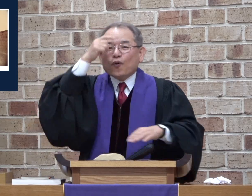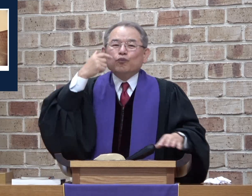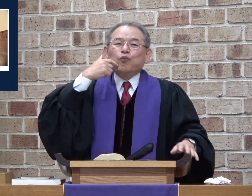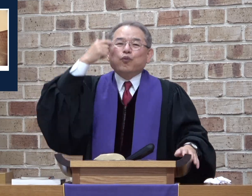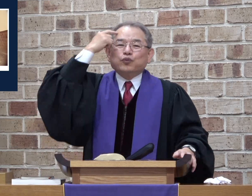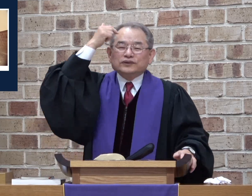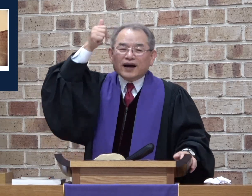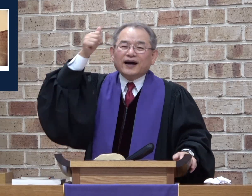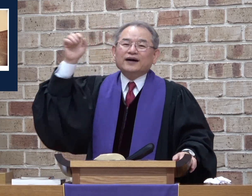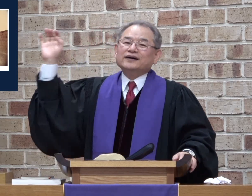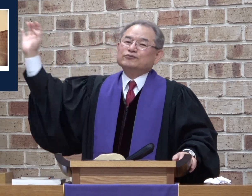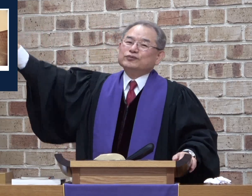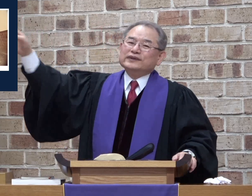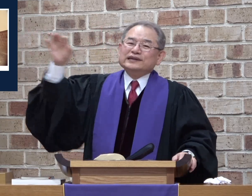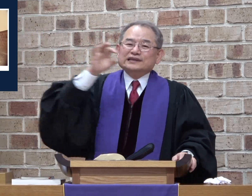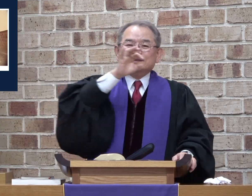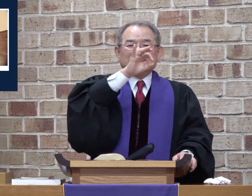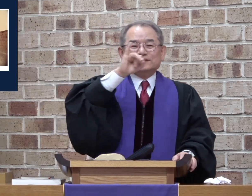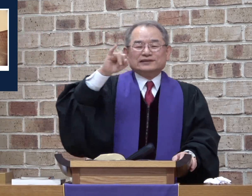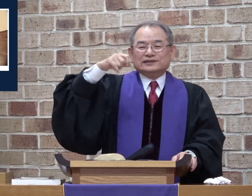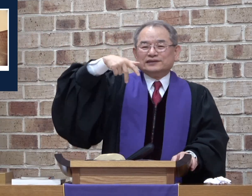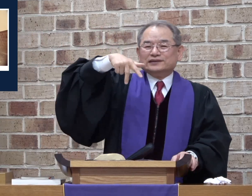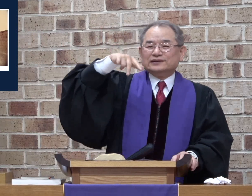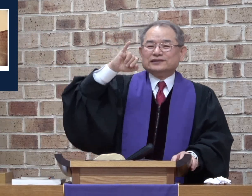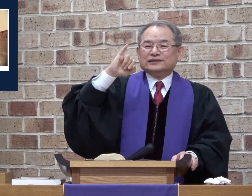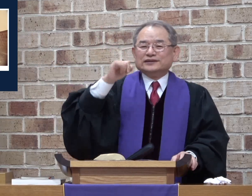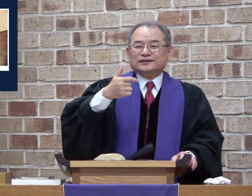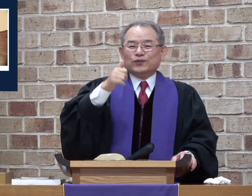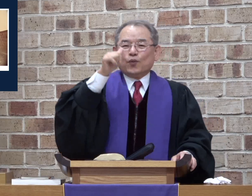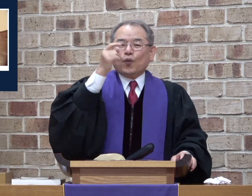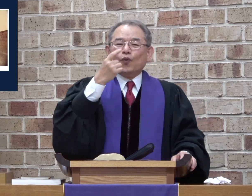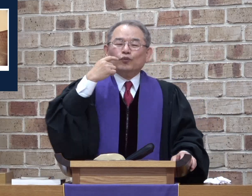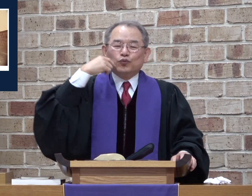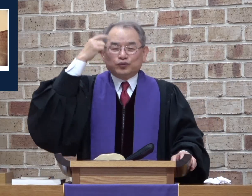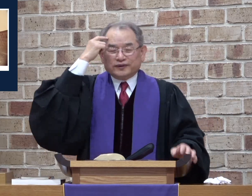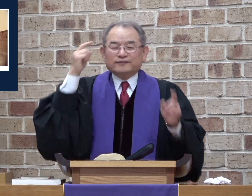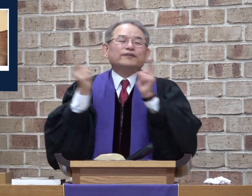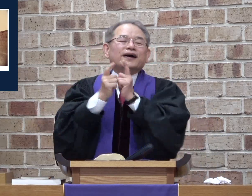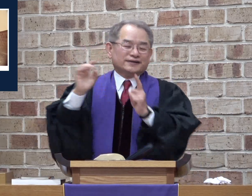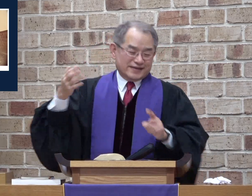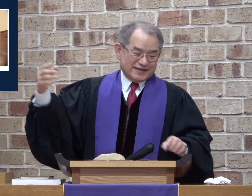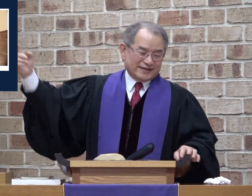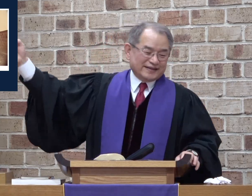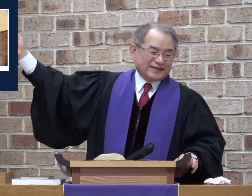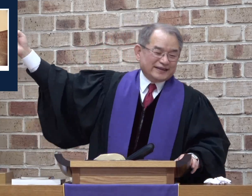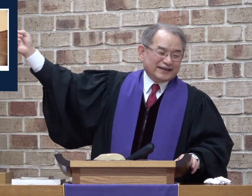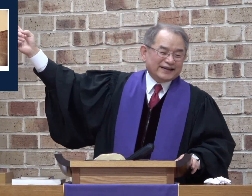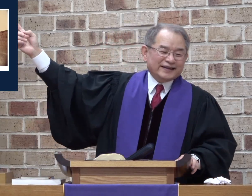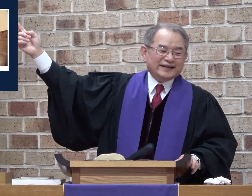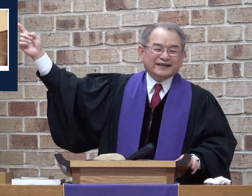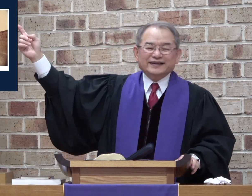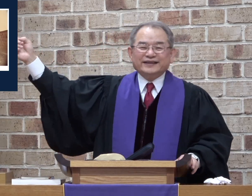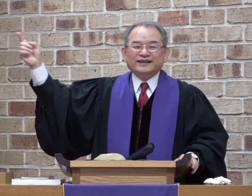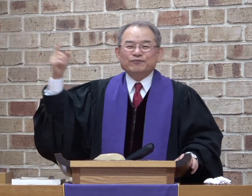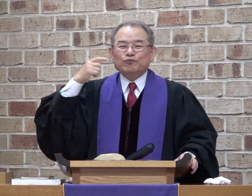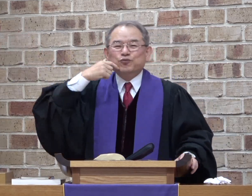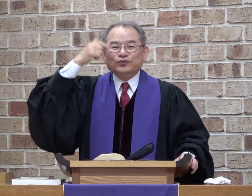담당 목사님이신 이진호 목사님을 거기에서 만나게 되었습니다.